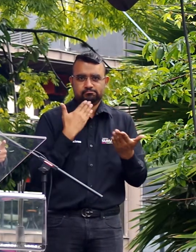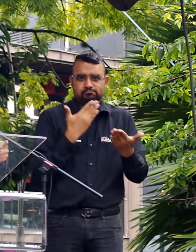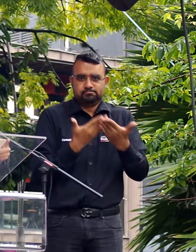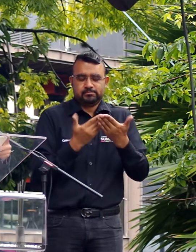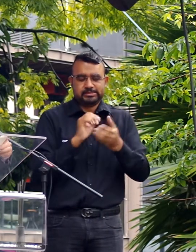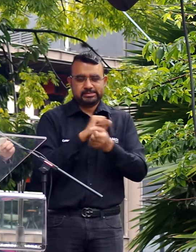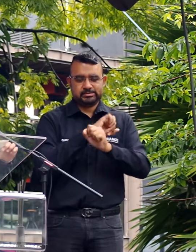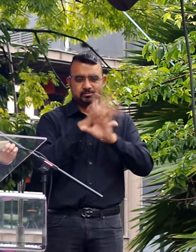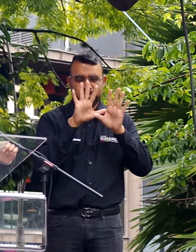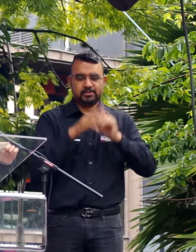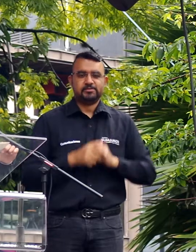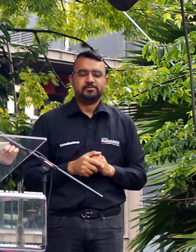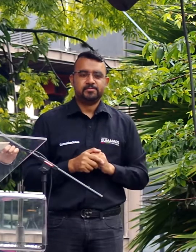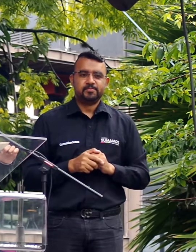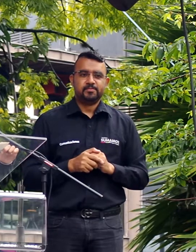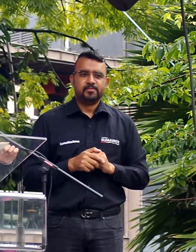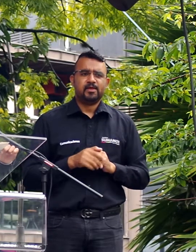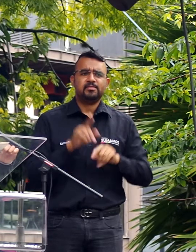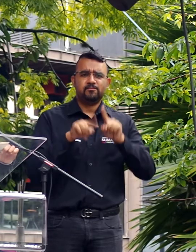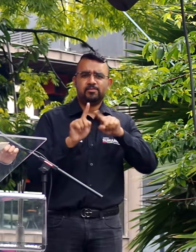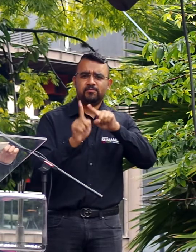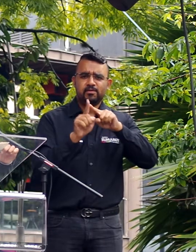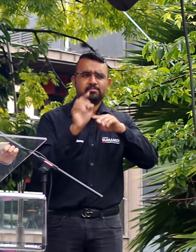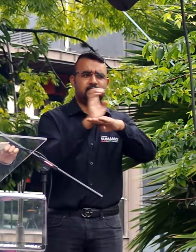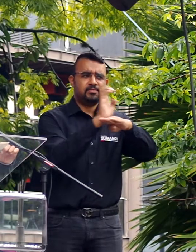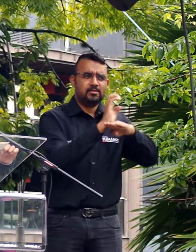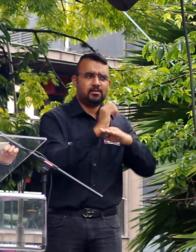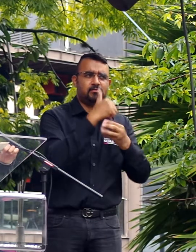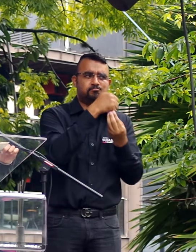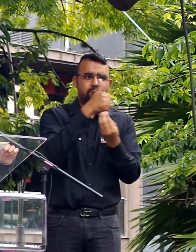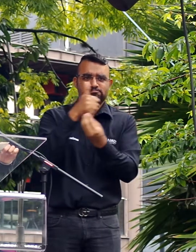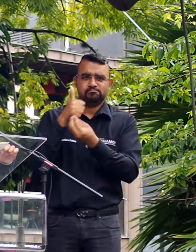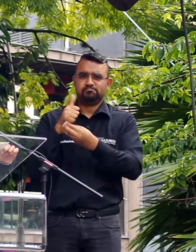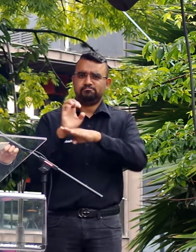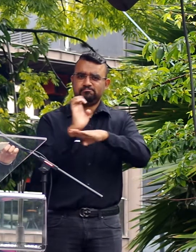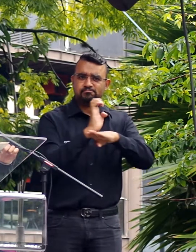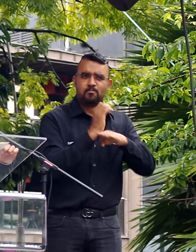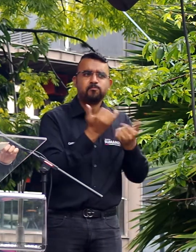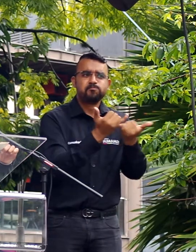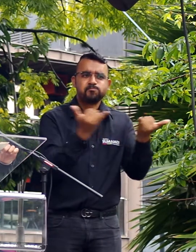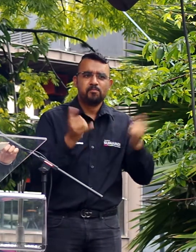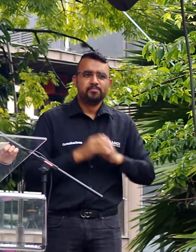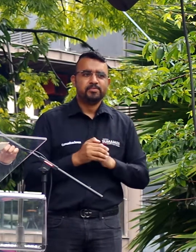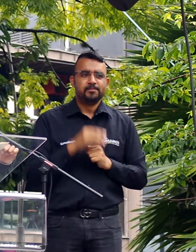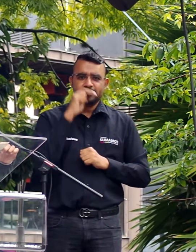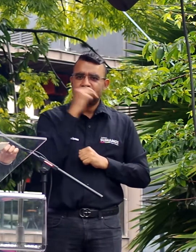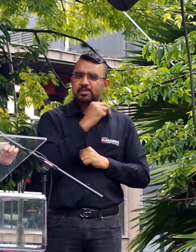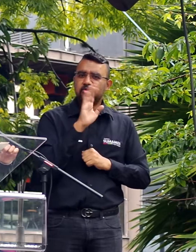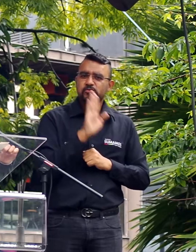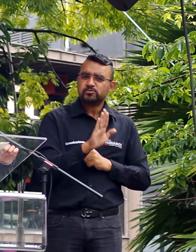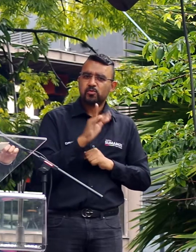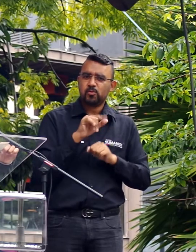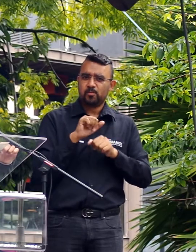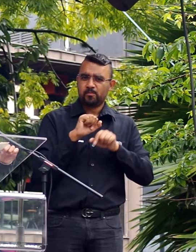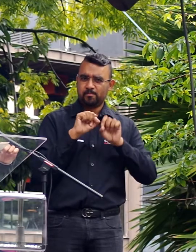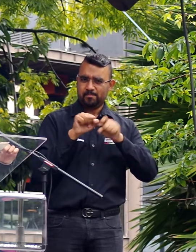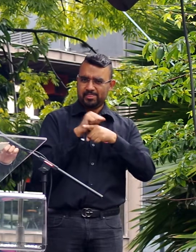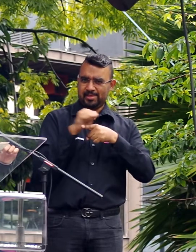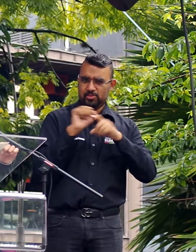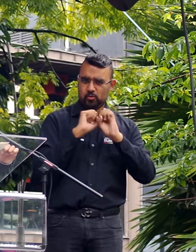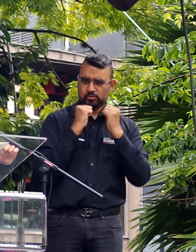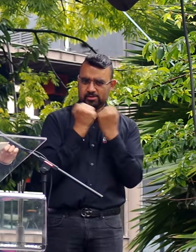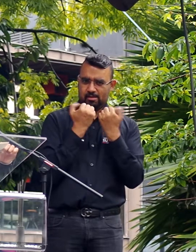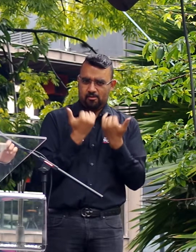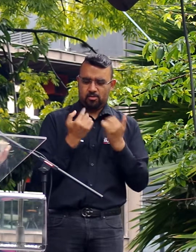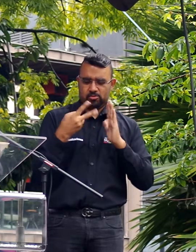de despacho, gerentes de entidades descentralizadas, a los concejalitos del año